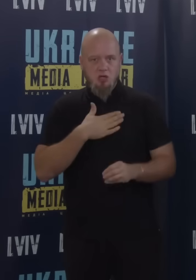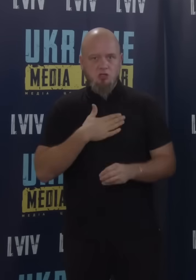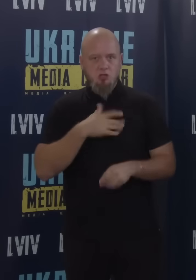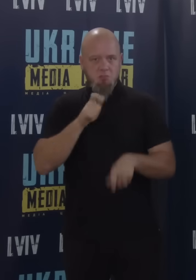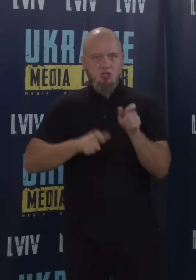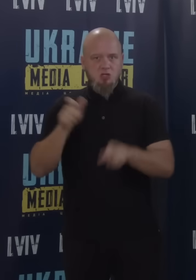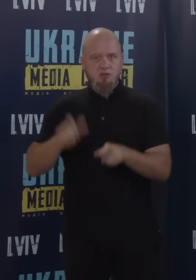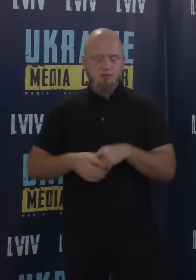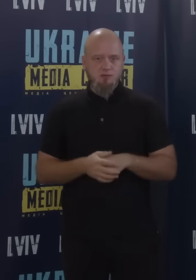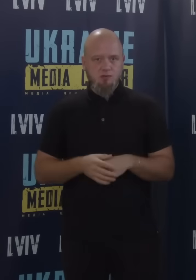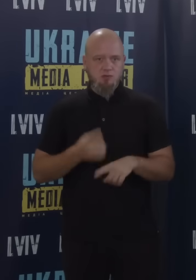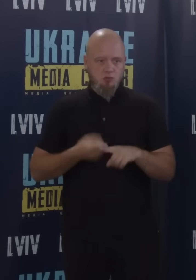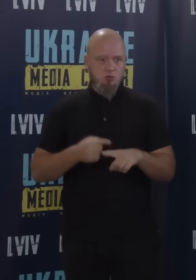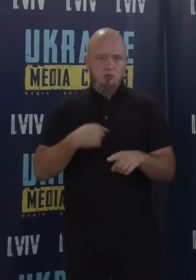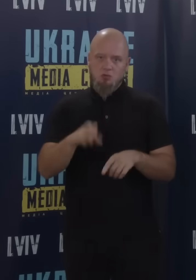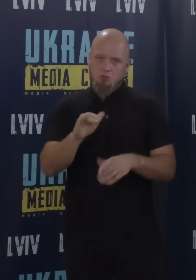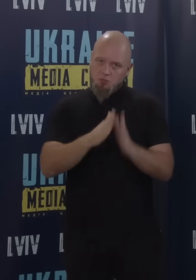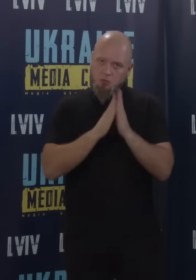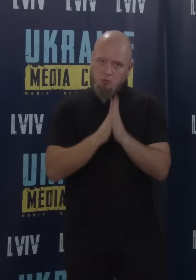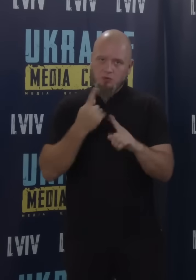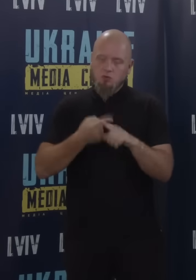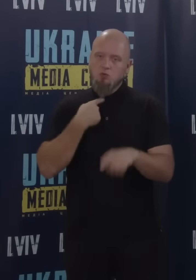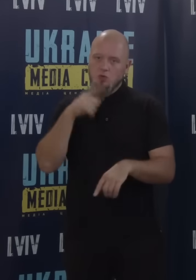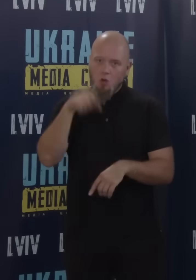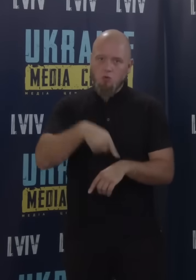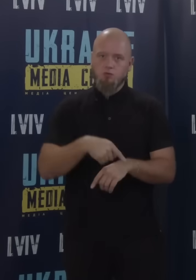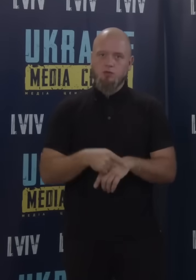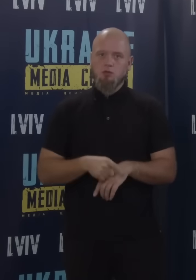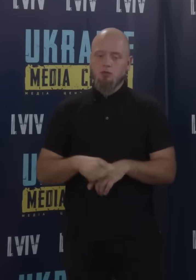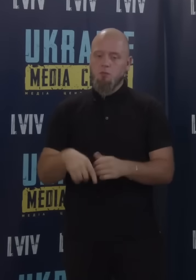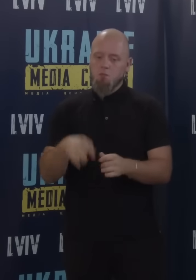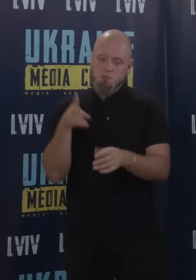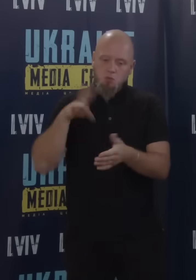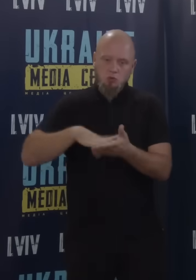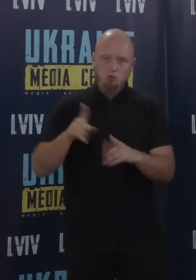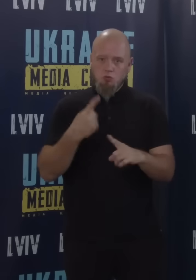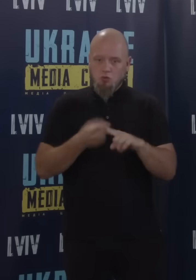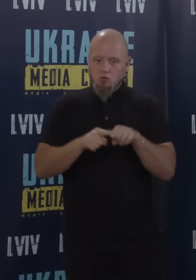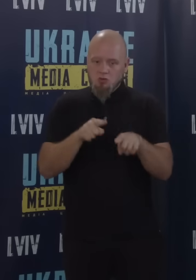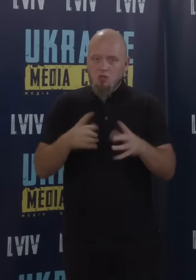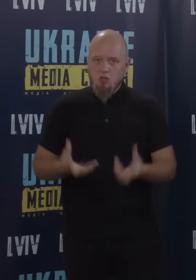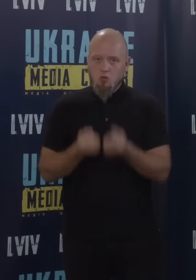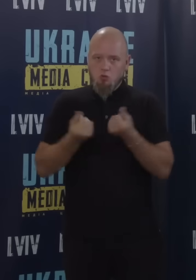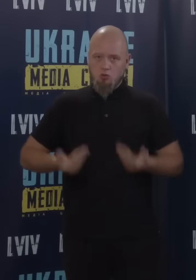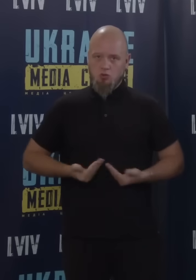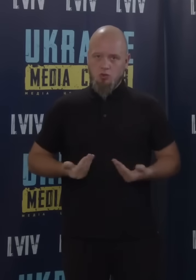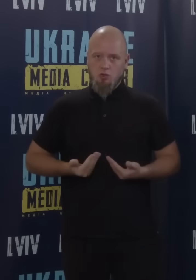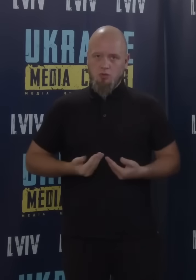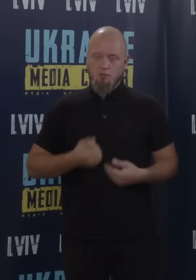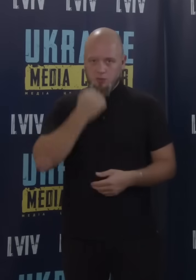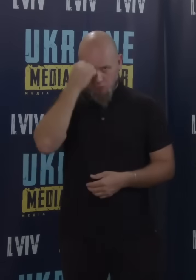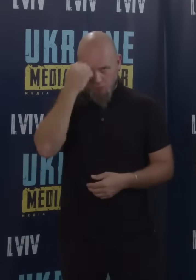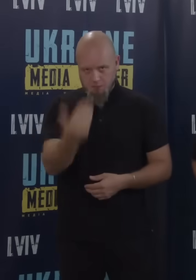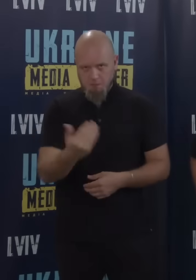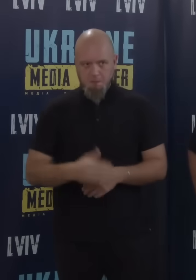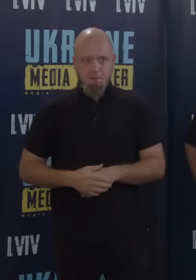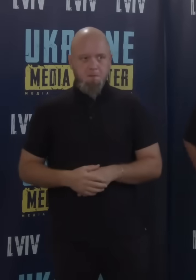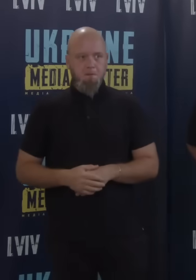наших мешканців. Тому я би просив на цьому наголошувати постійно, тому що це рятує життя. Дякую